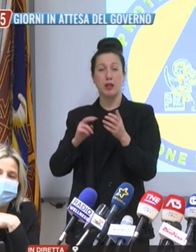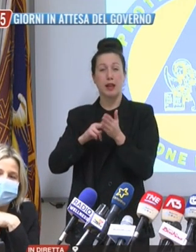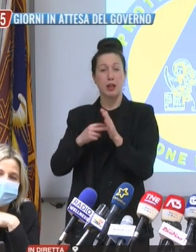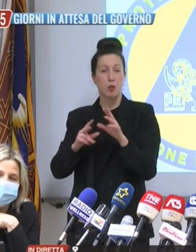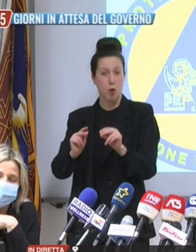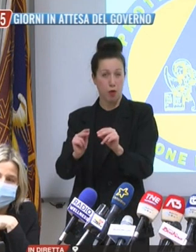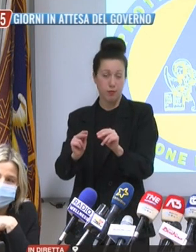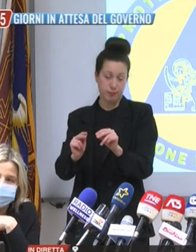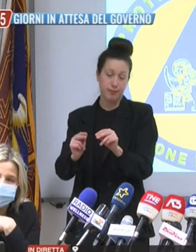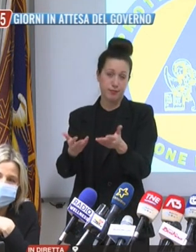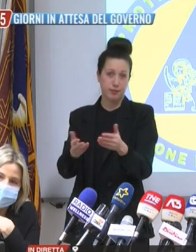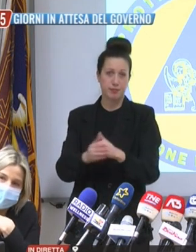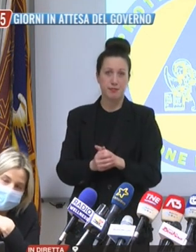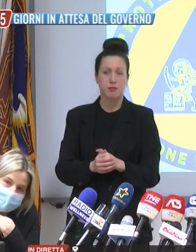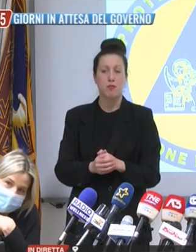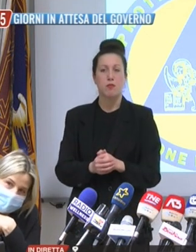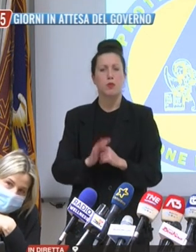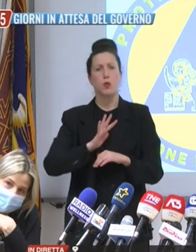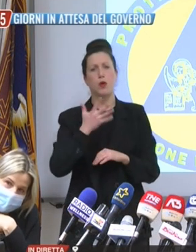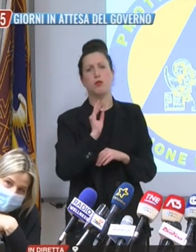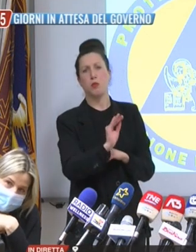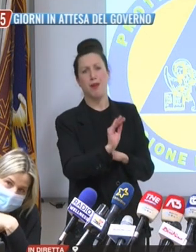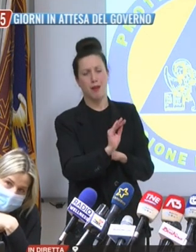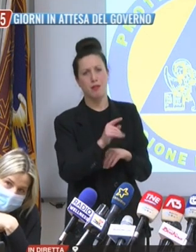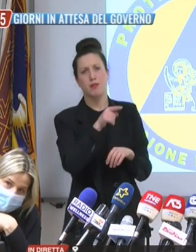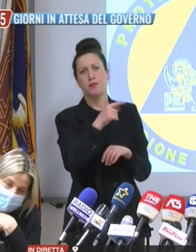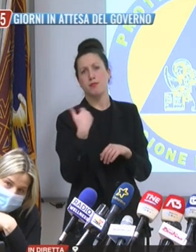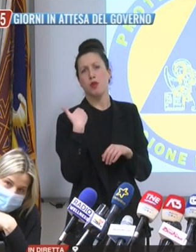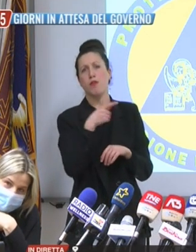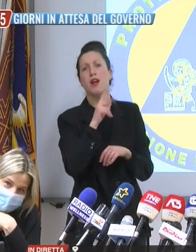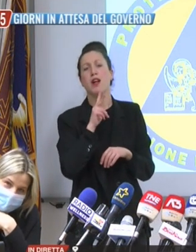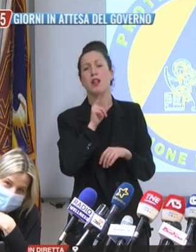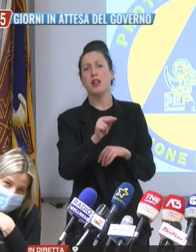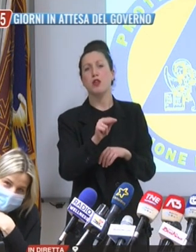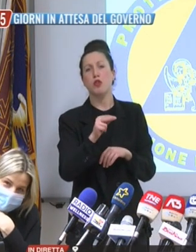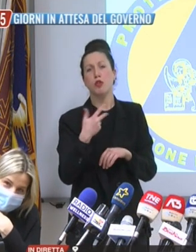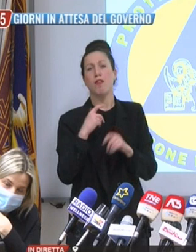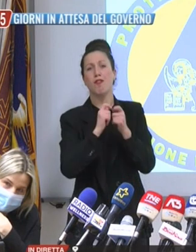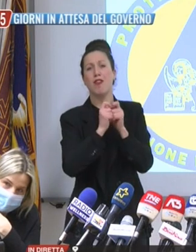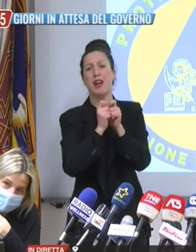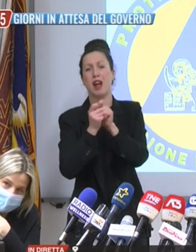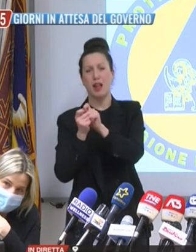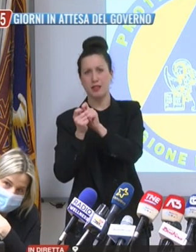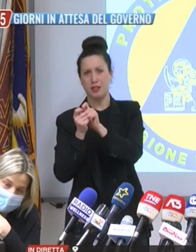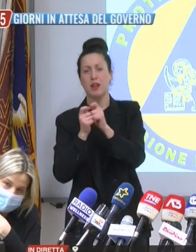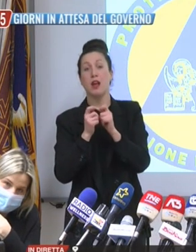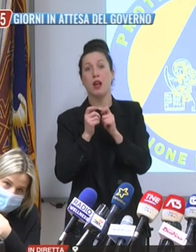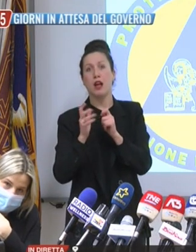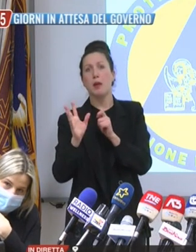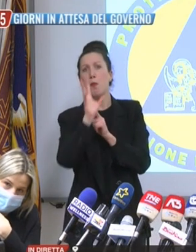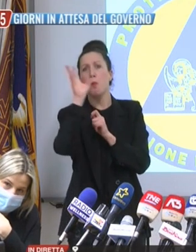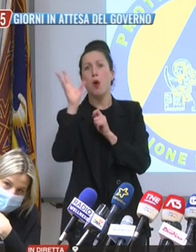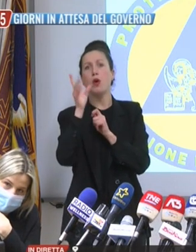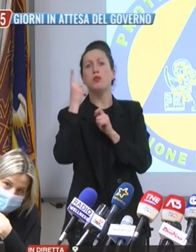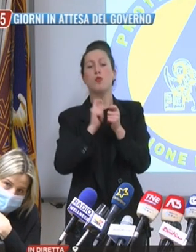Altra domanda, lei prima citava la questione delle varianti e quindi questa ipotesi di una variante che possa colpire di più i bambini, però c'è